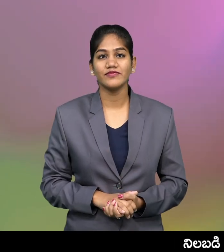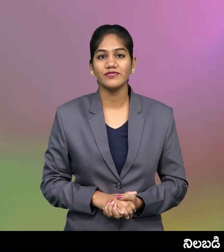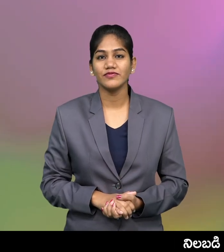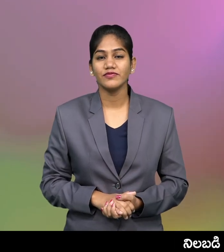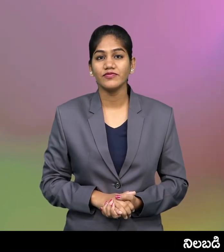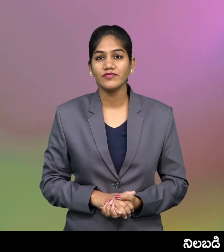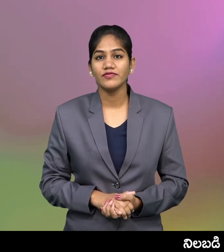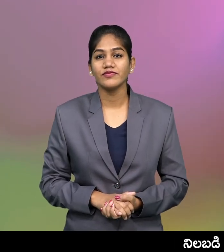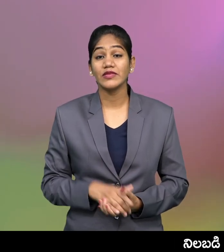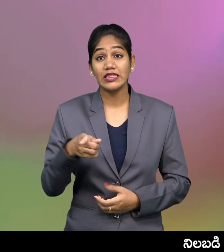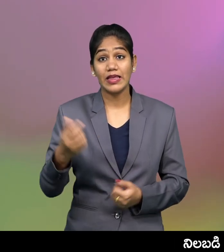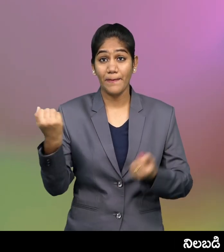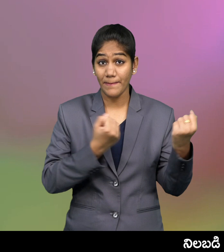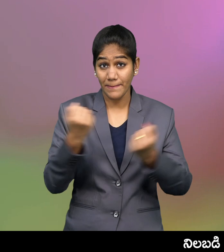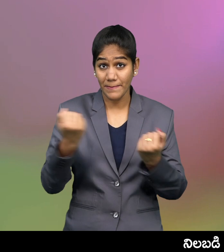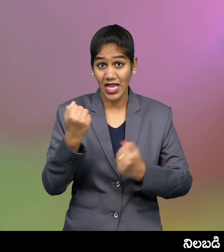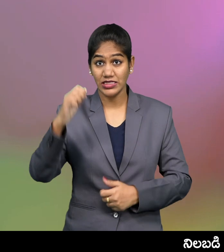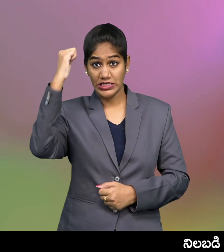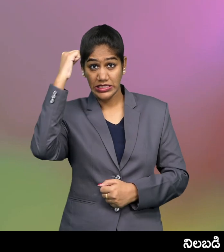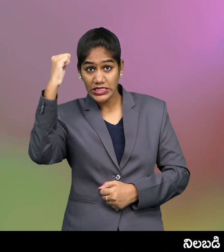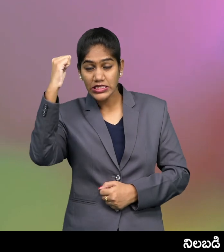నిలబడి ఉన్నప్పుడు బస్ రైలింగ్ను పట్టుకోండి.